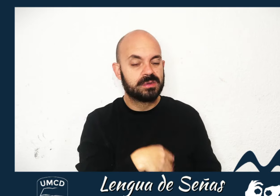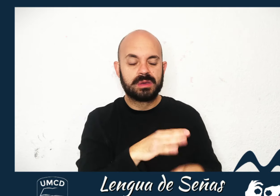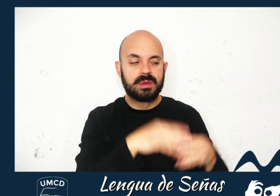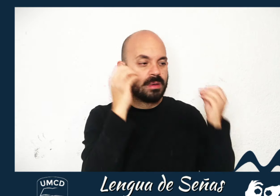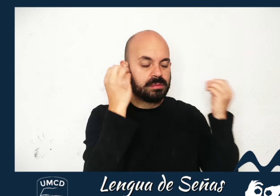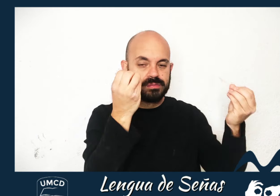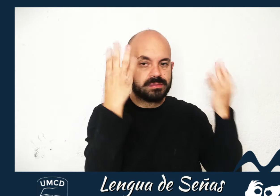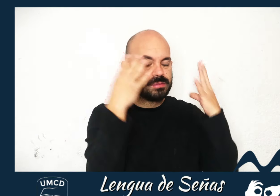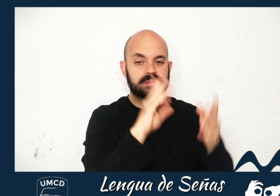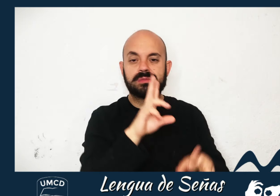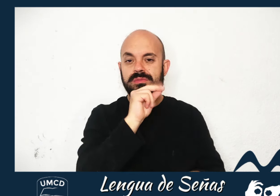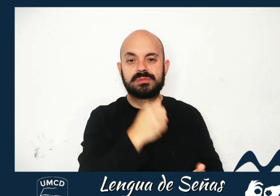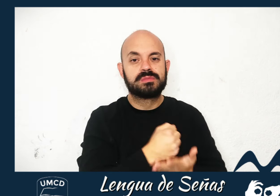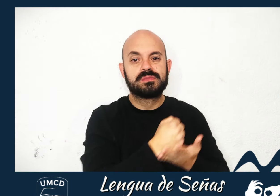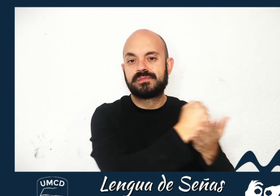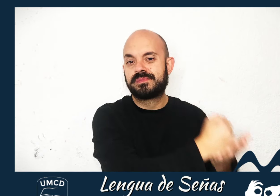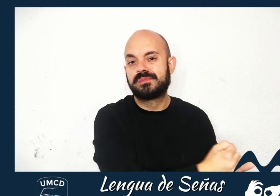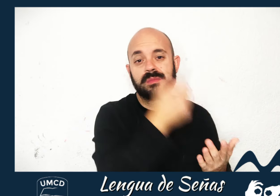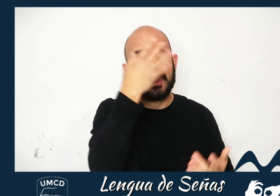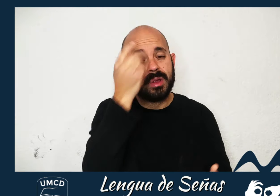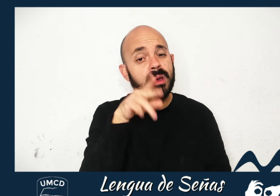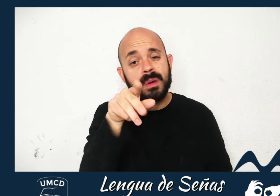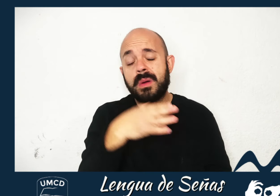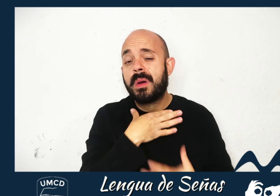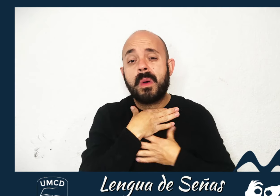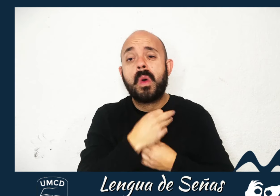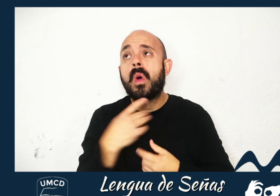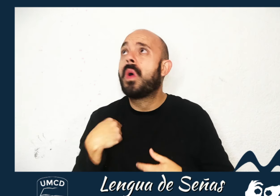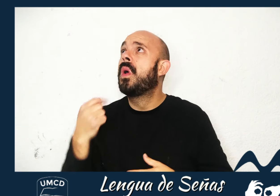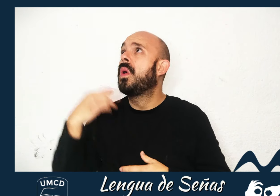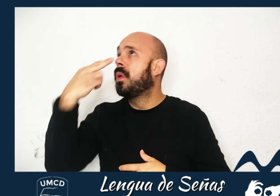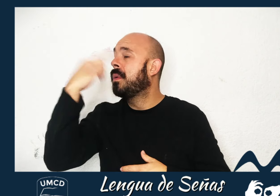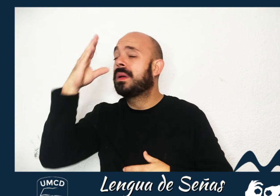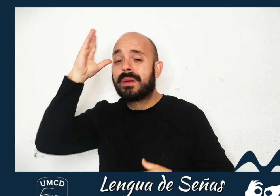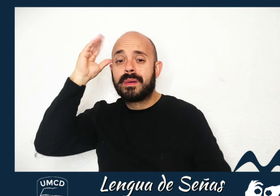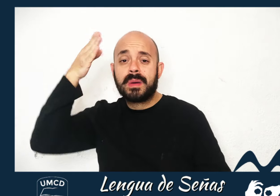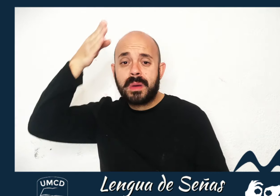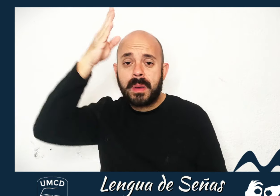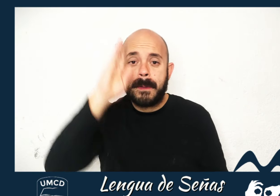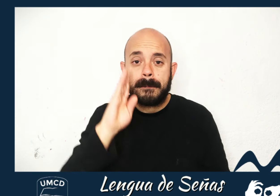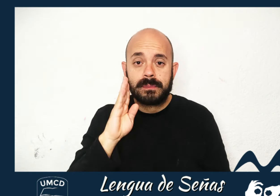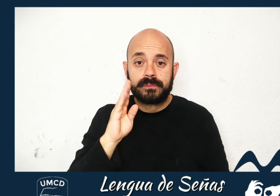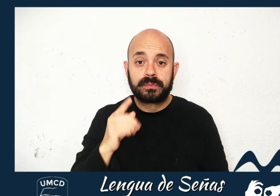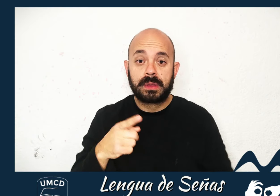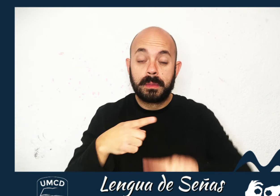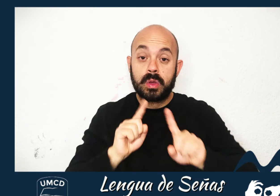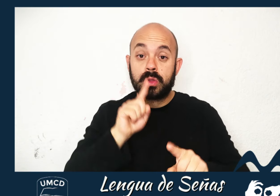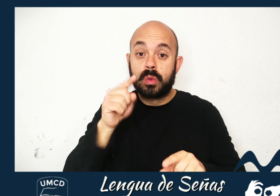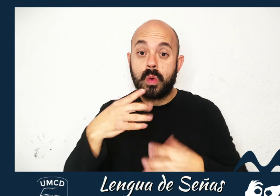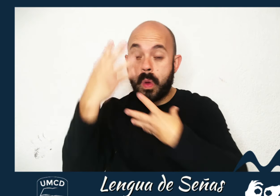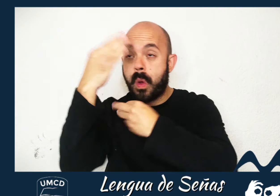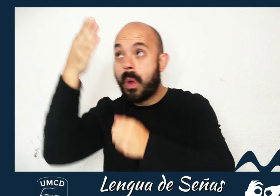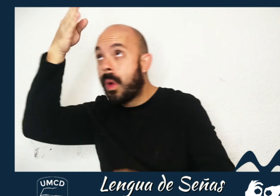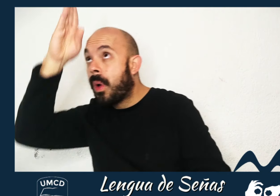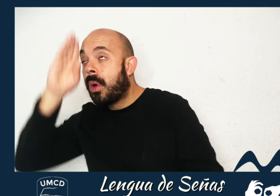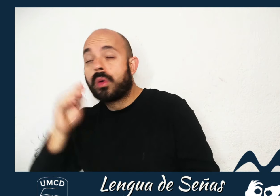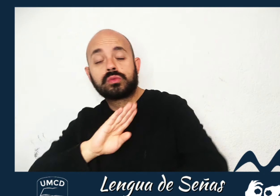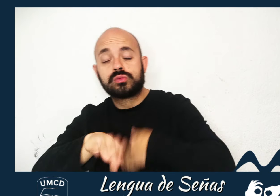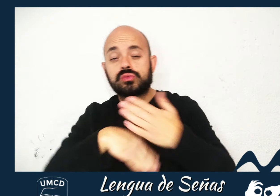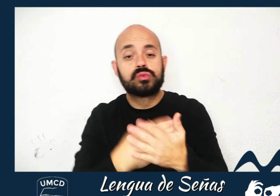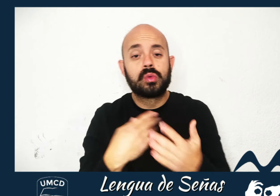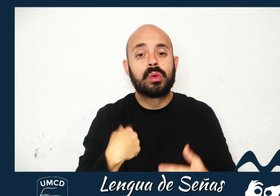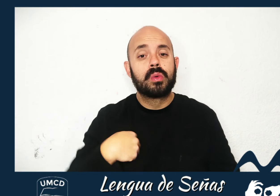escogemos qué es lo que queremos. Si obedecemos a Dios, nuestra relación con Él se mejora. Y eso se tiene que manifestar